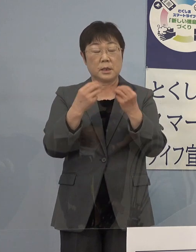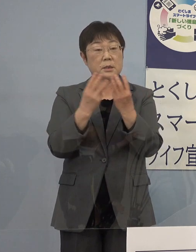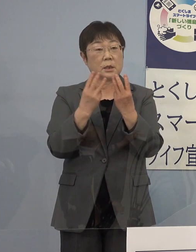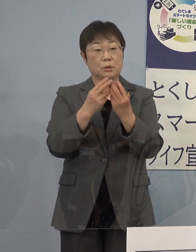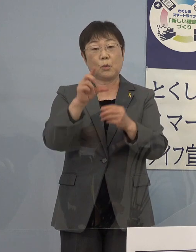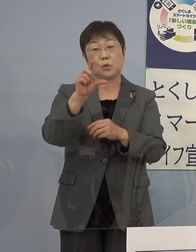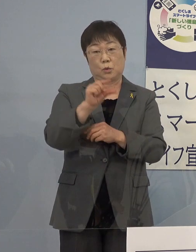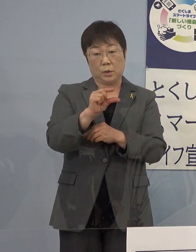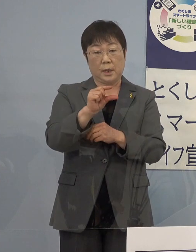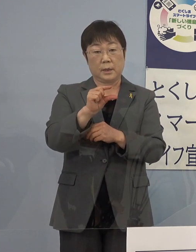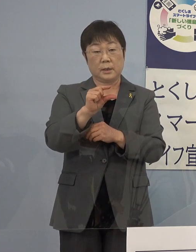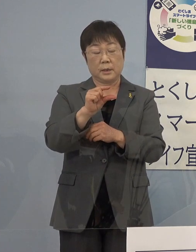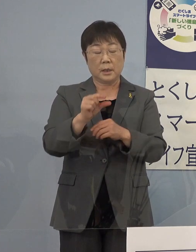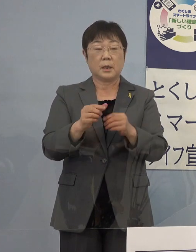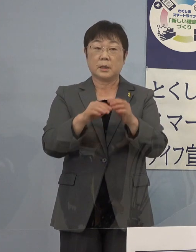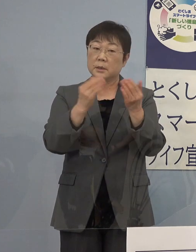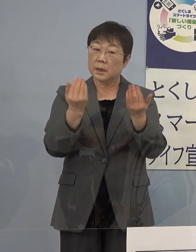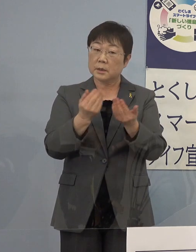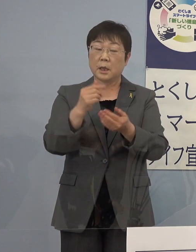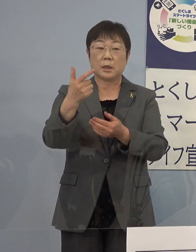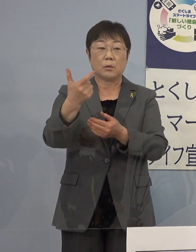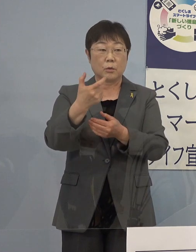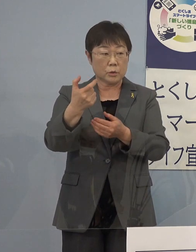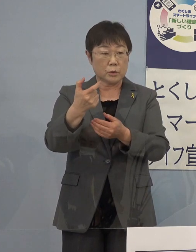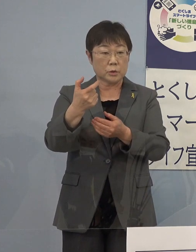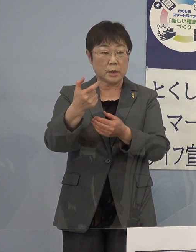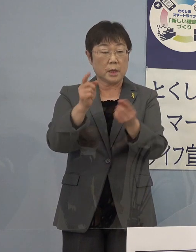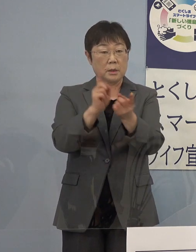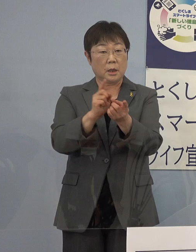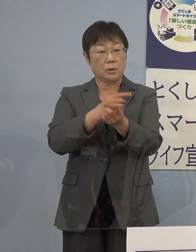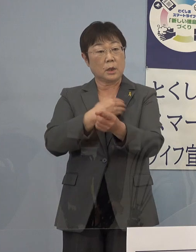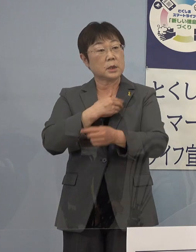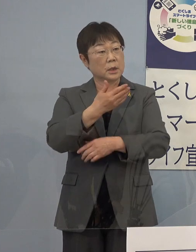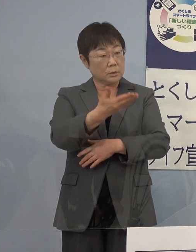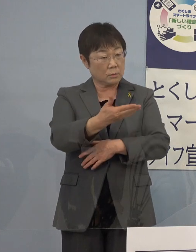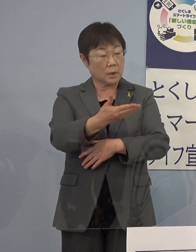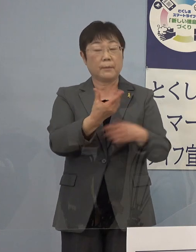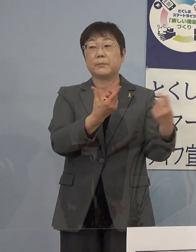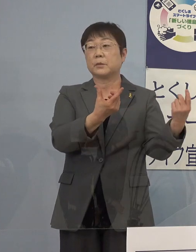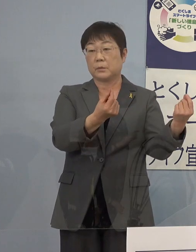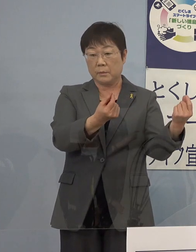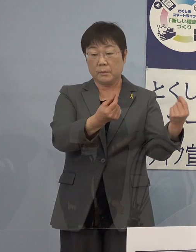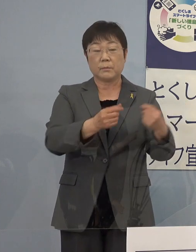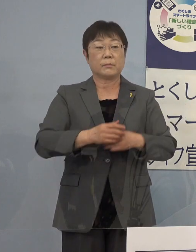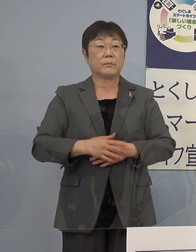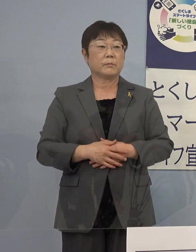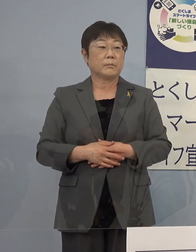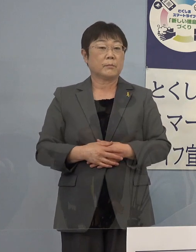ないというのもありますし、なぜ60でまあそれなりに十分対応できる。 そうですね。はい。